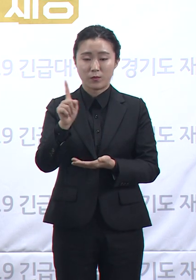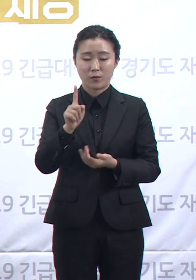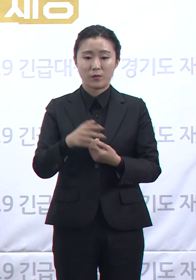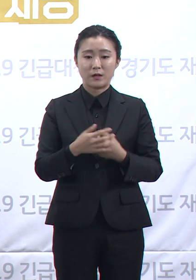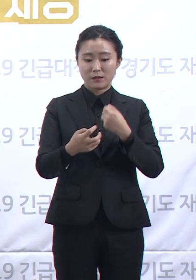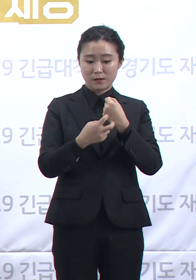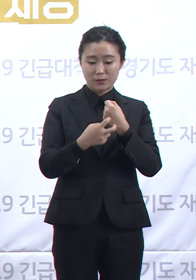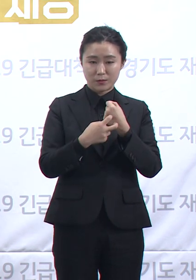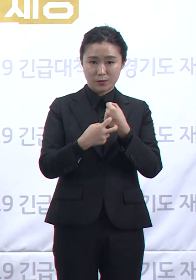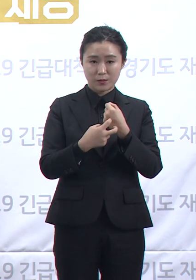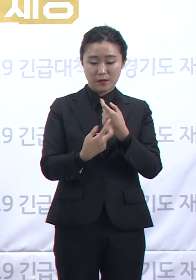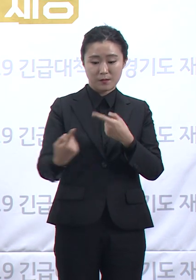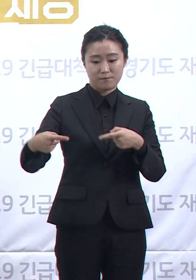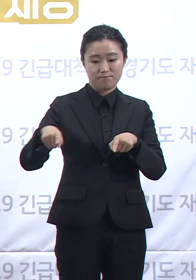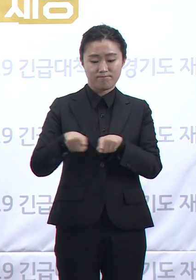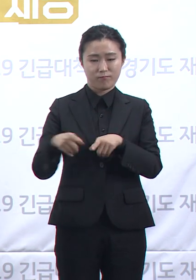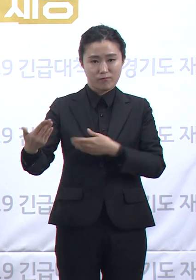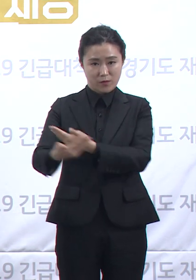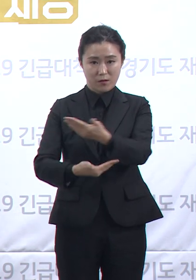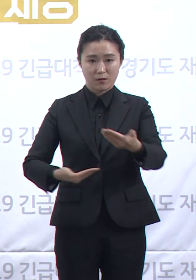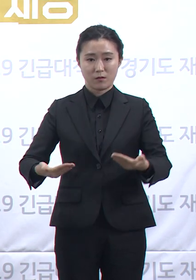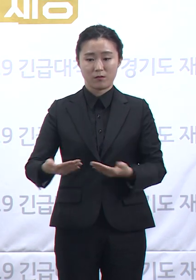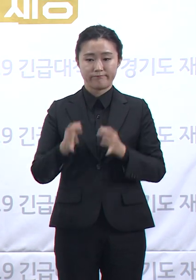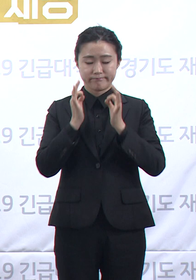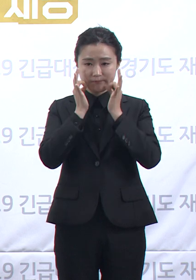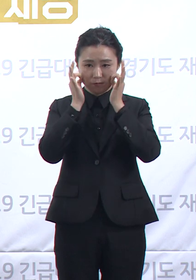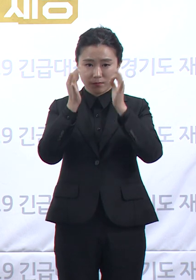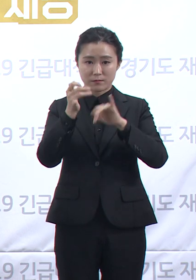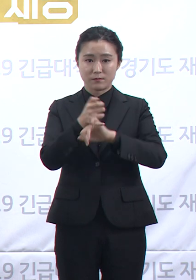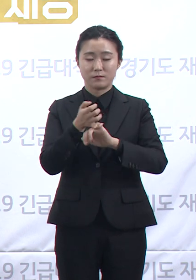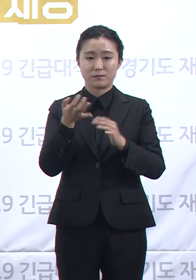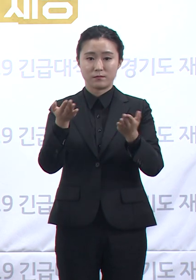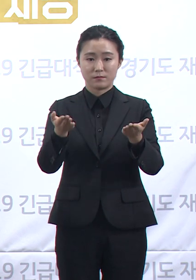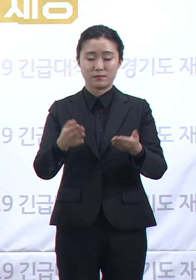의료기관들과 유기적인 네트워킹을 유지하면서 최선의 노력을 다하겠습니다.